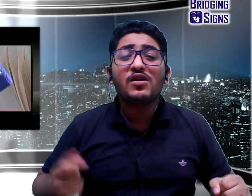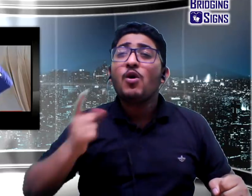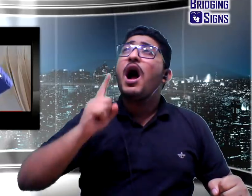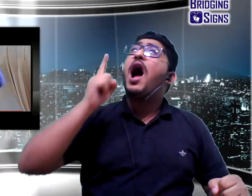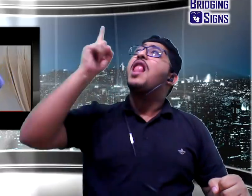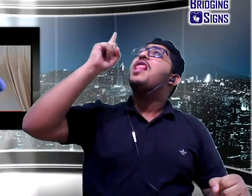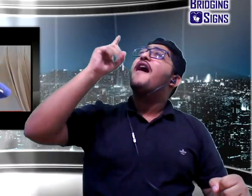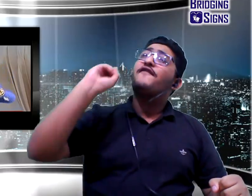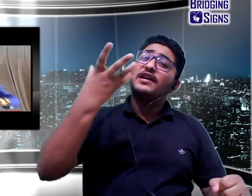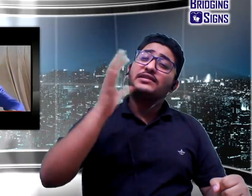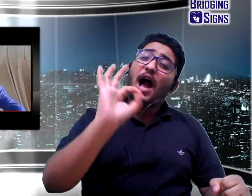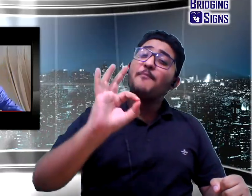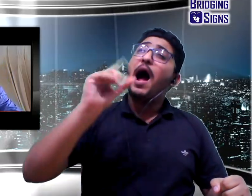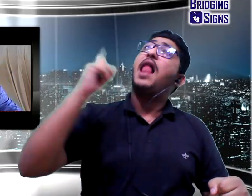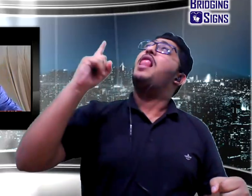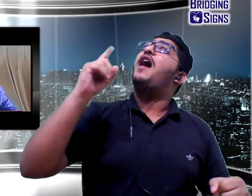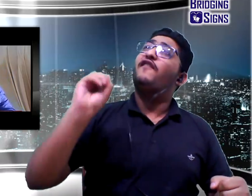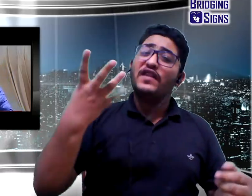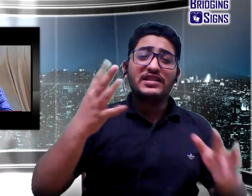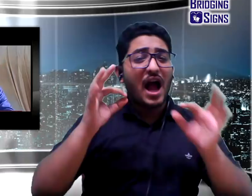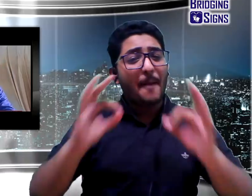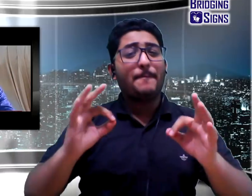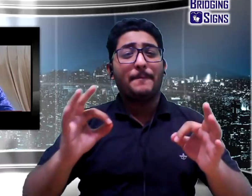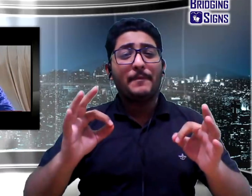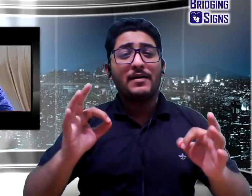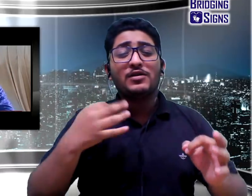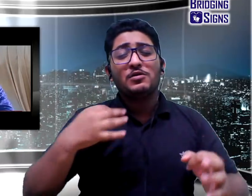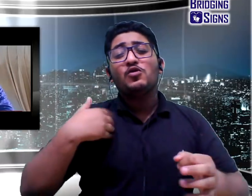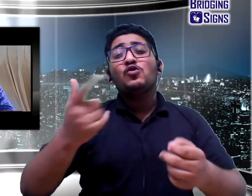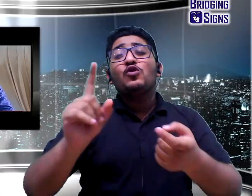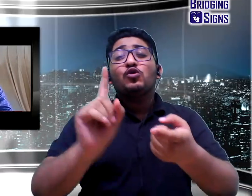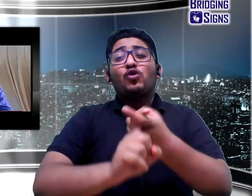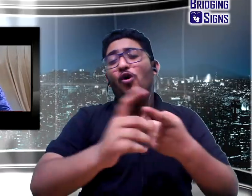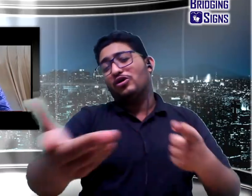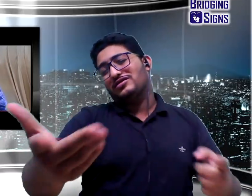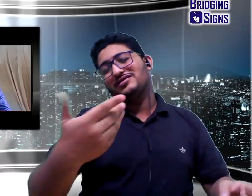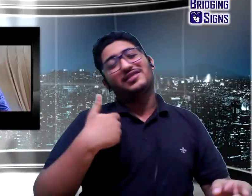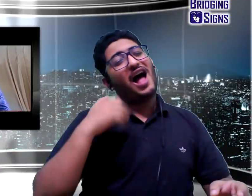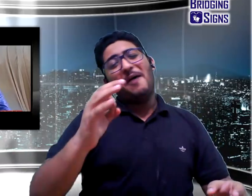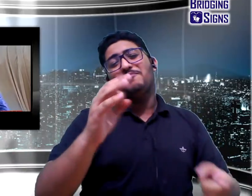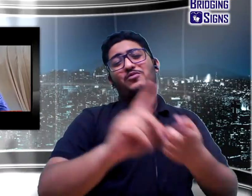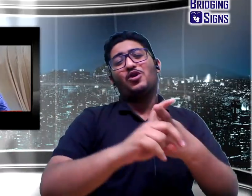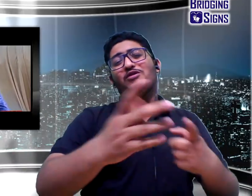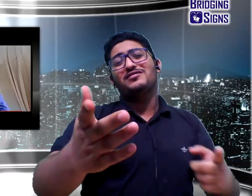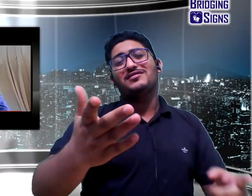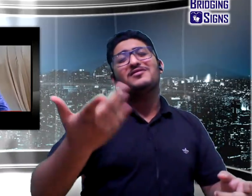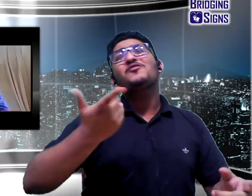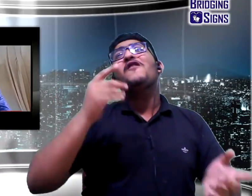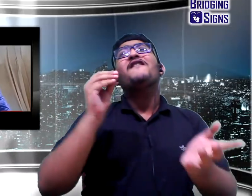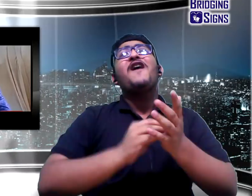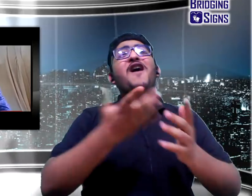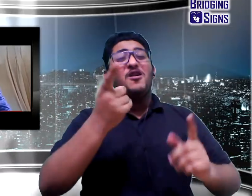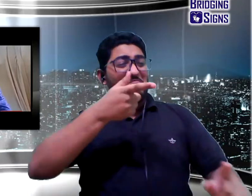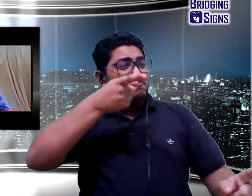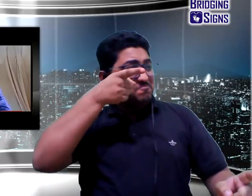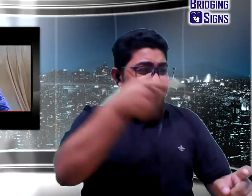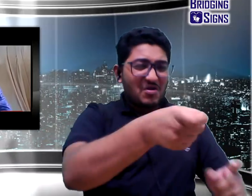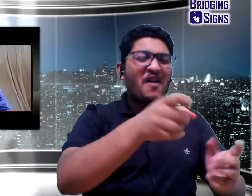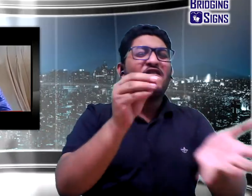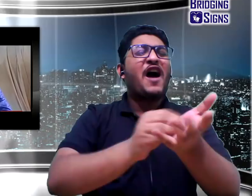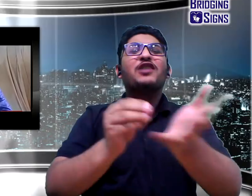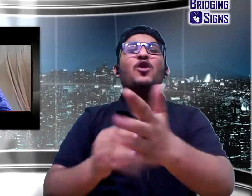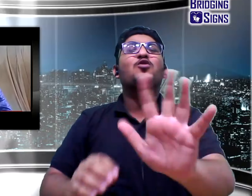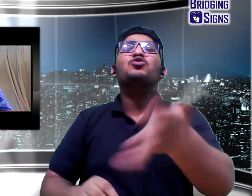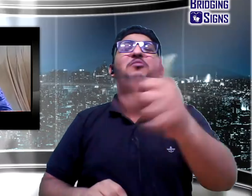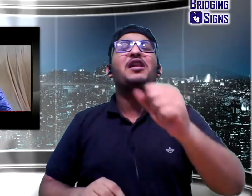रब वास्ते अल्लाह वास्ते ए मेरे सोने यार ने कीता ही। और क्या मिलेगा मार के किसी को जान